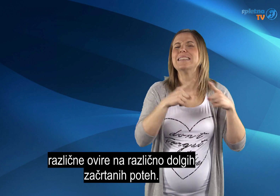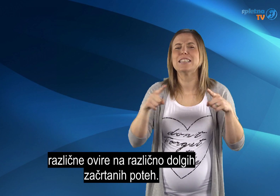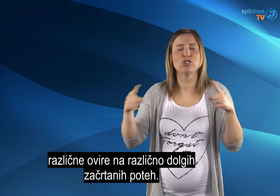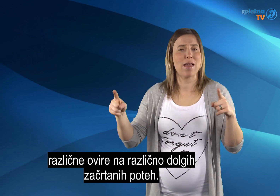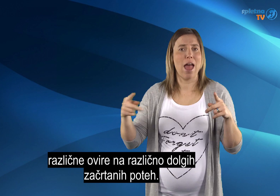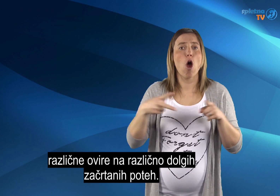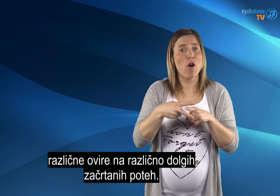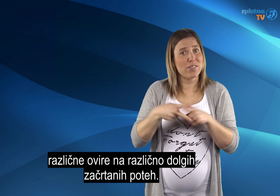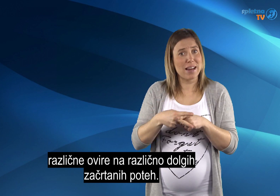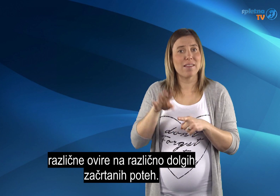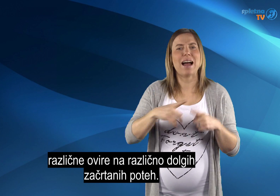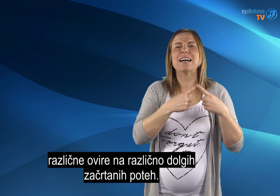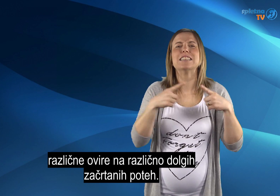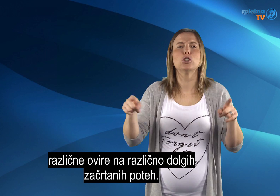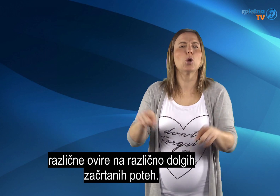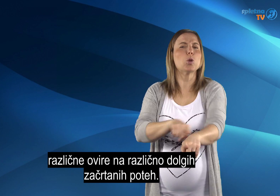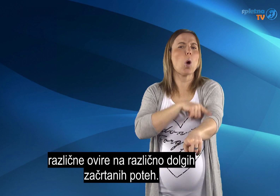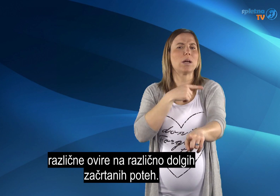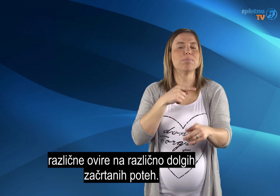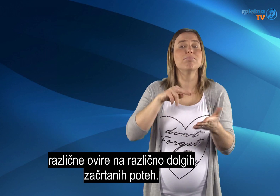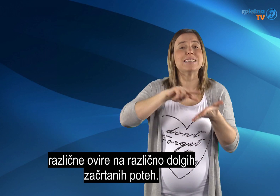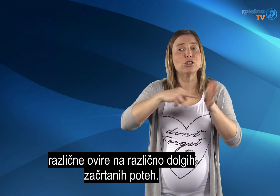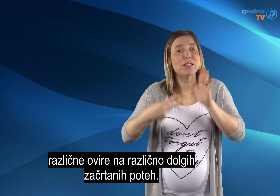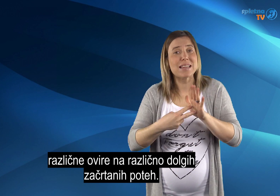različne ovire na različno dolgih začrtanih poteh.